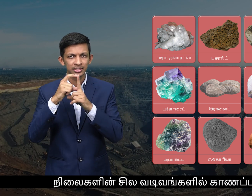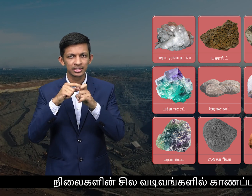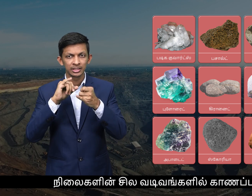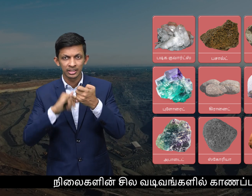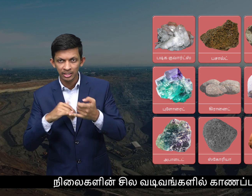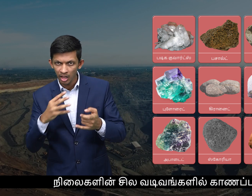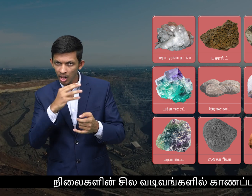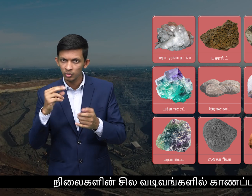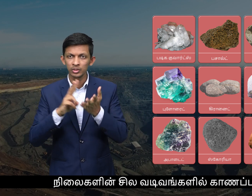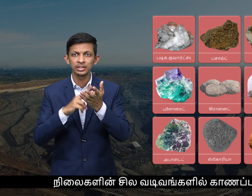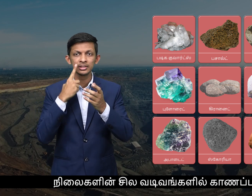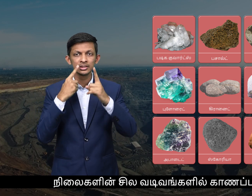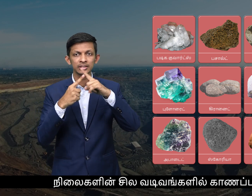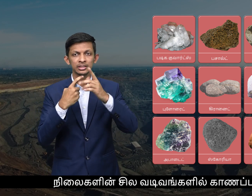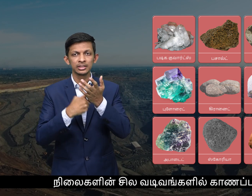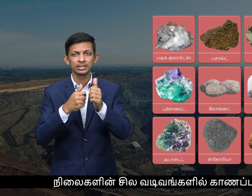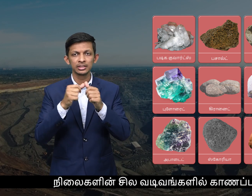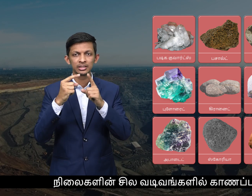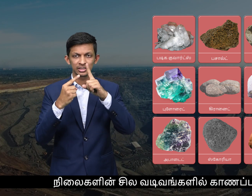வடிவங்களில் காணப்படுகின்றன.